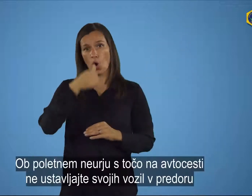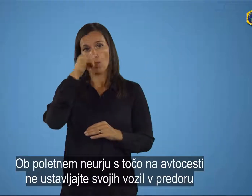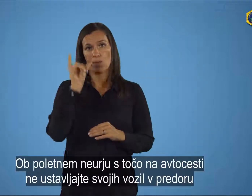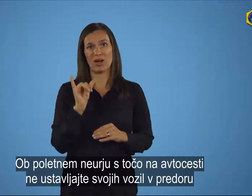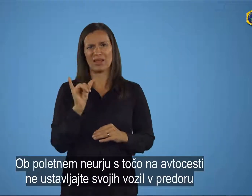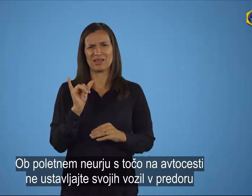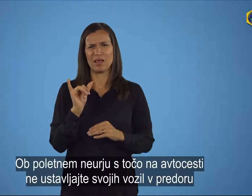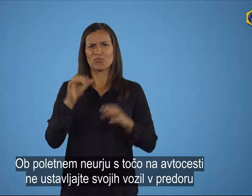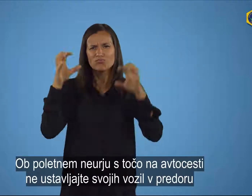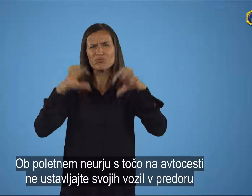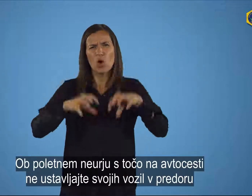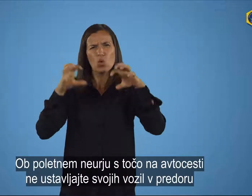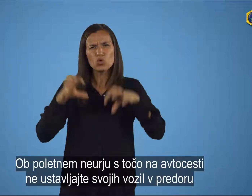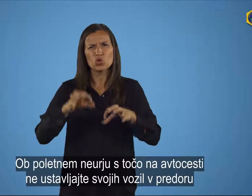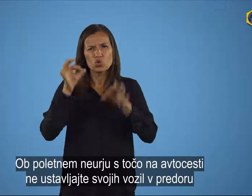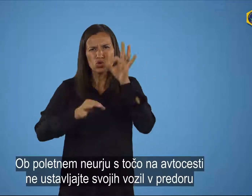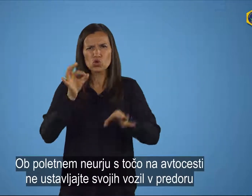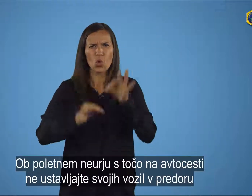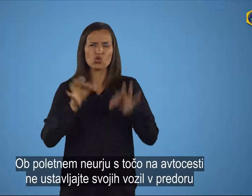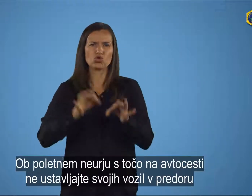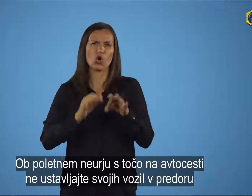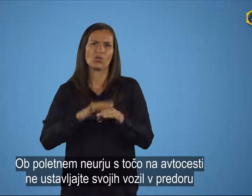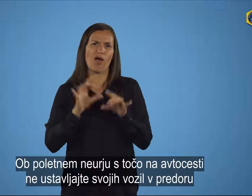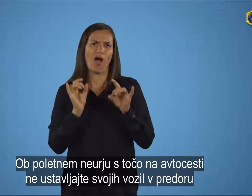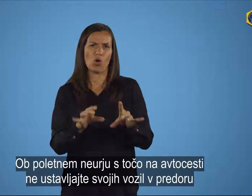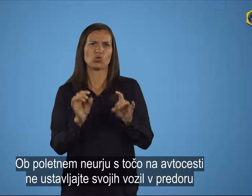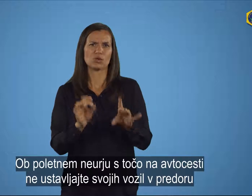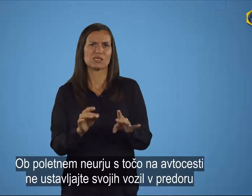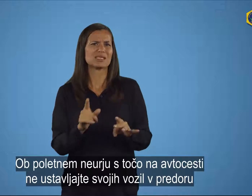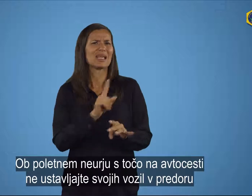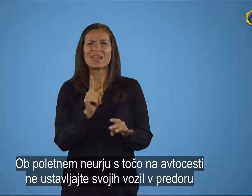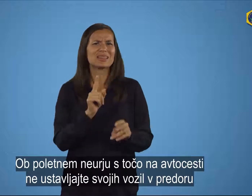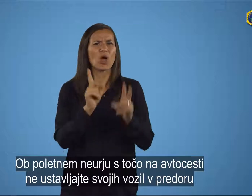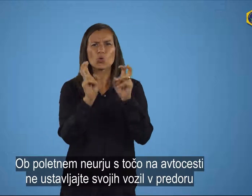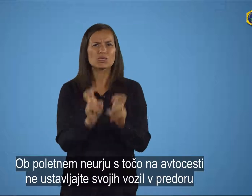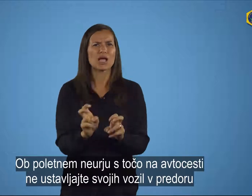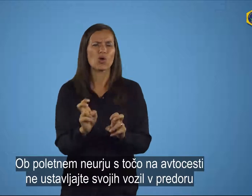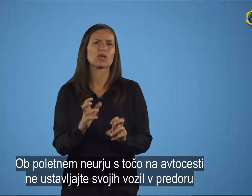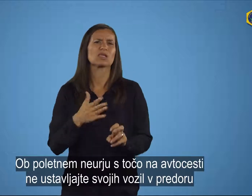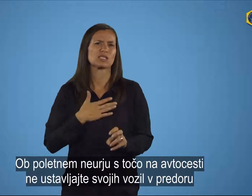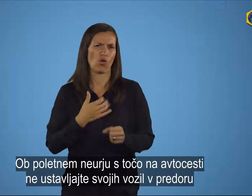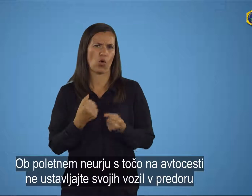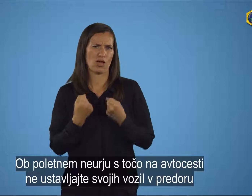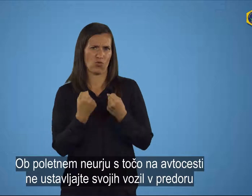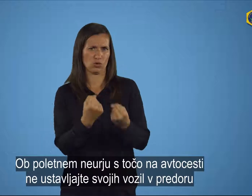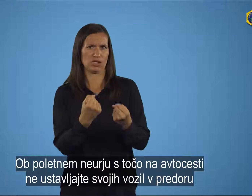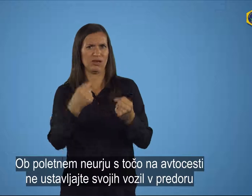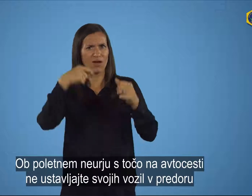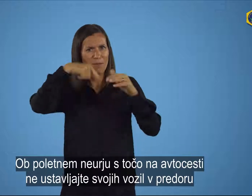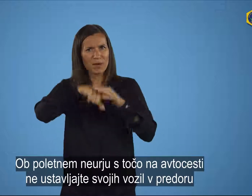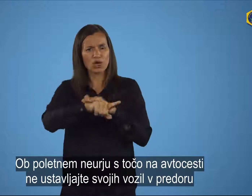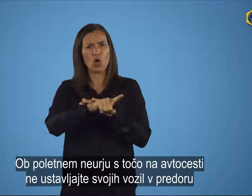Ob poletnem neurju s točo na avtocesti ne ustavljajte svojih vozil v predoru ali na odstavnem